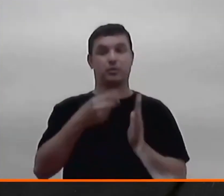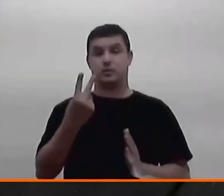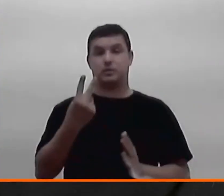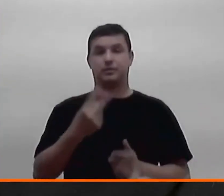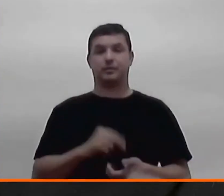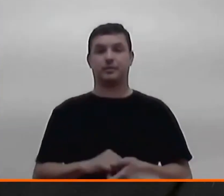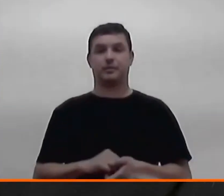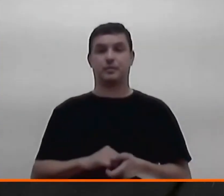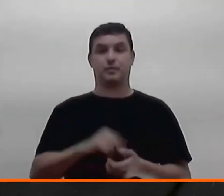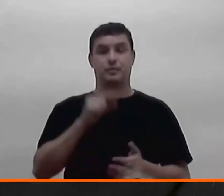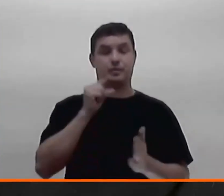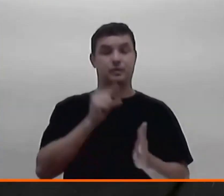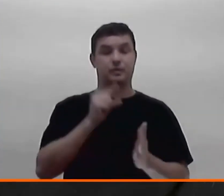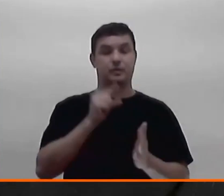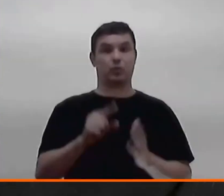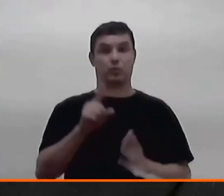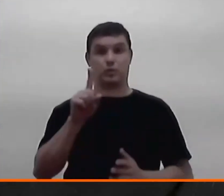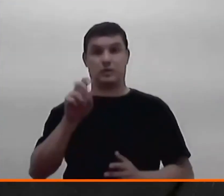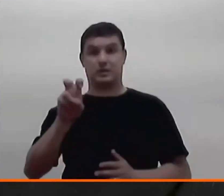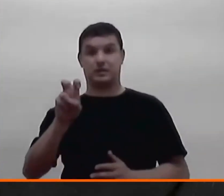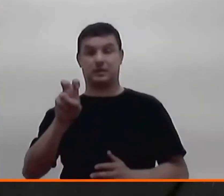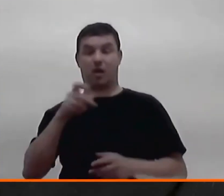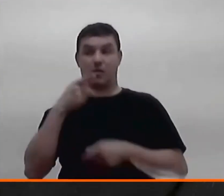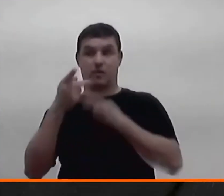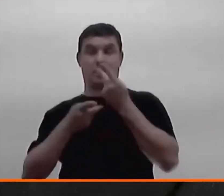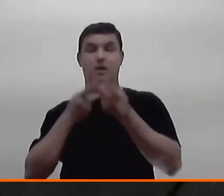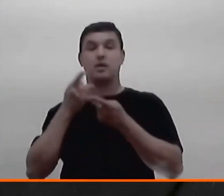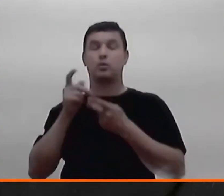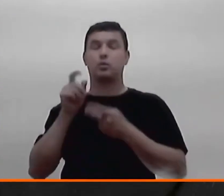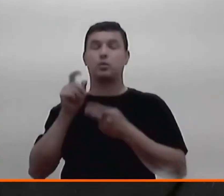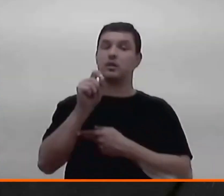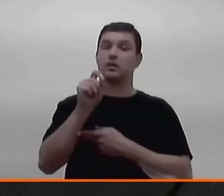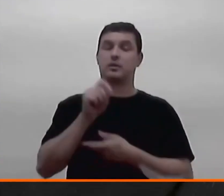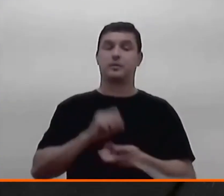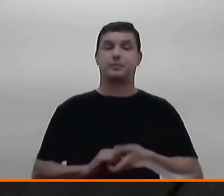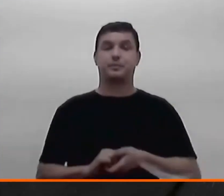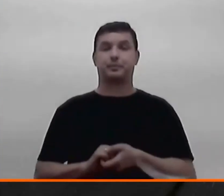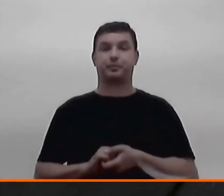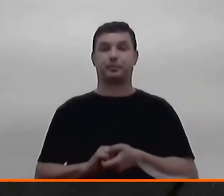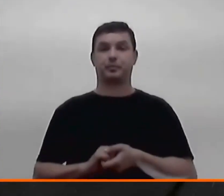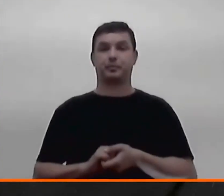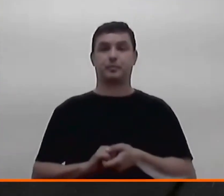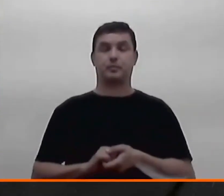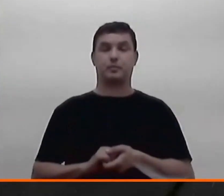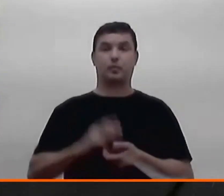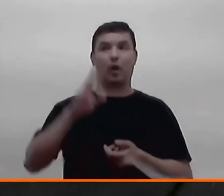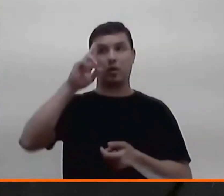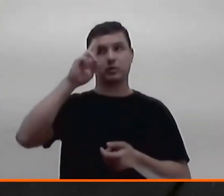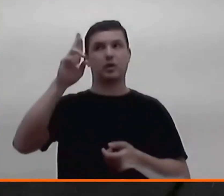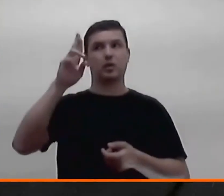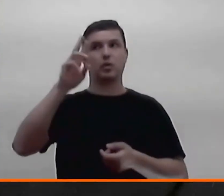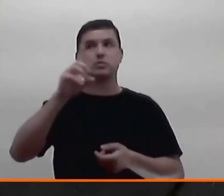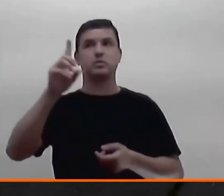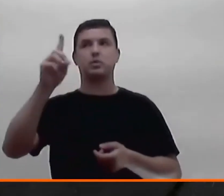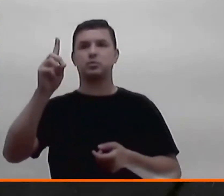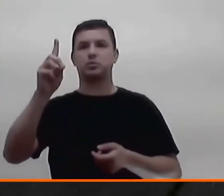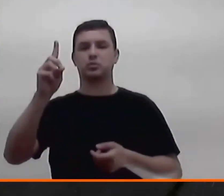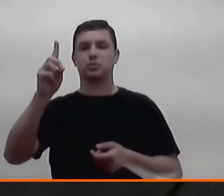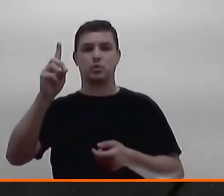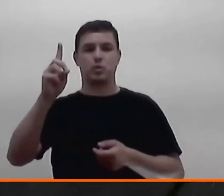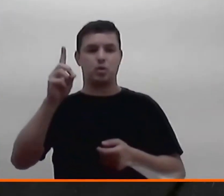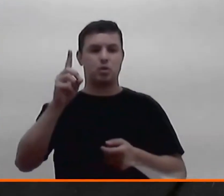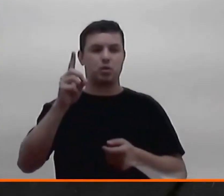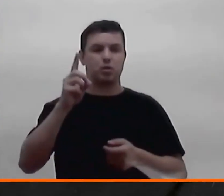versículo 15, fala assim: tomou, pois, o Senhor Deus ao homem e o colocou no jardim do